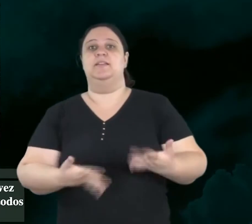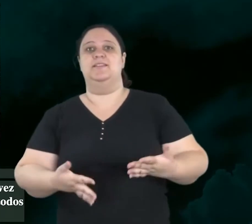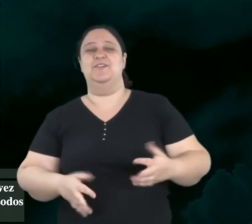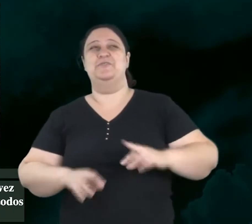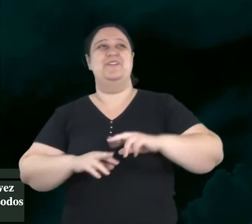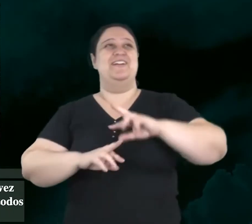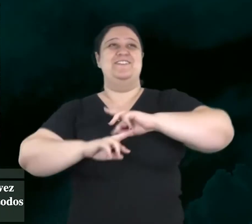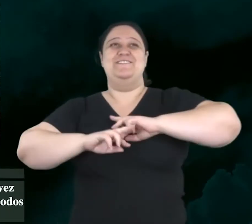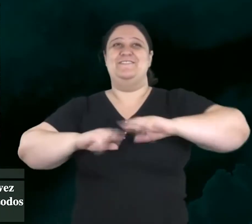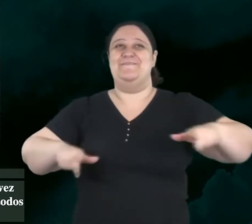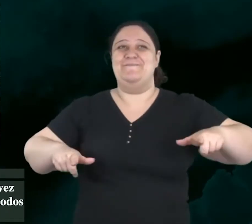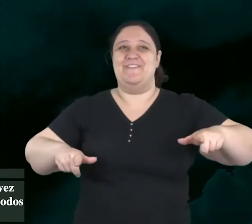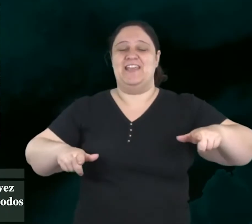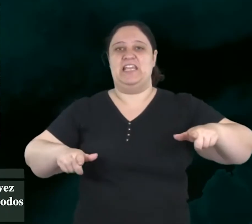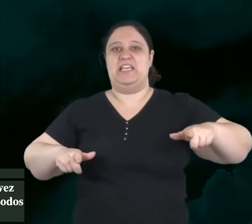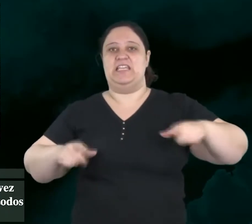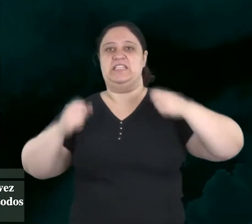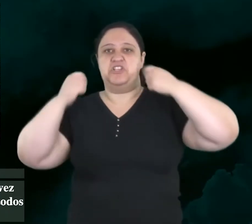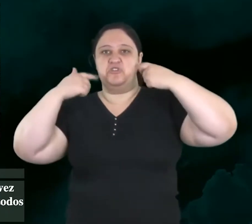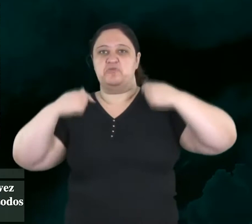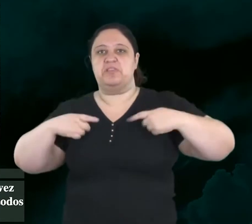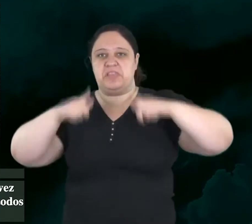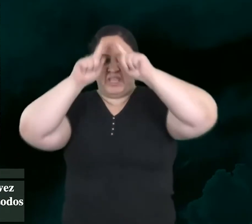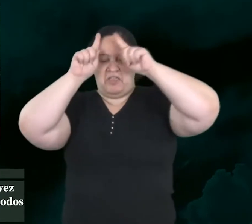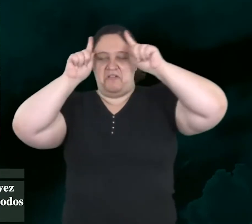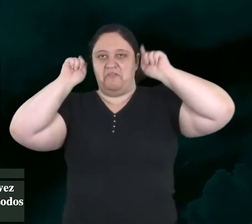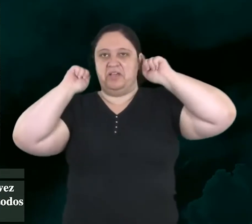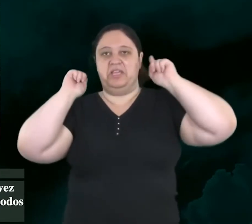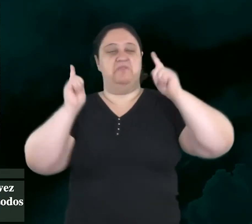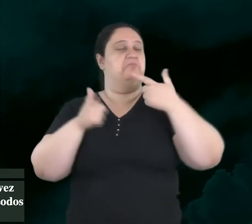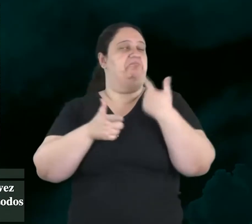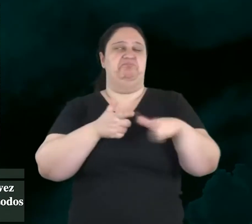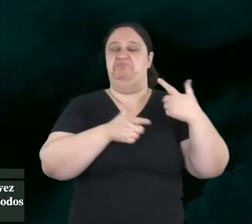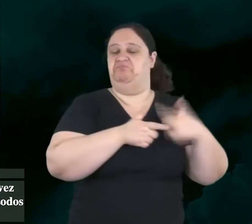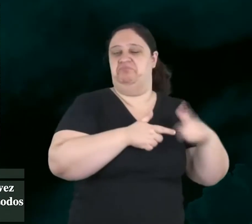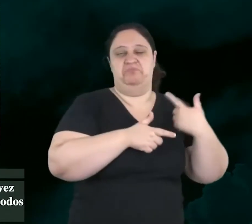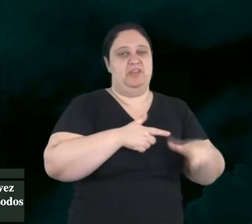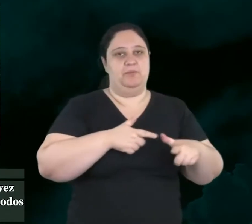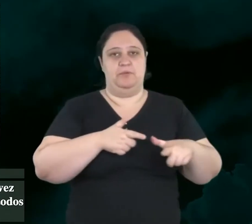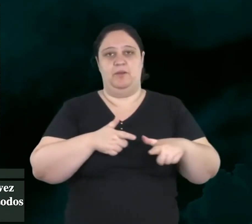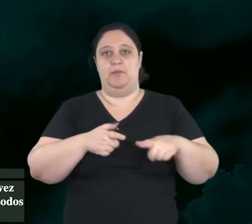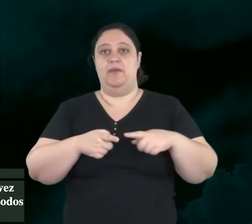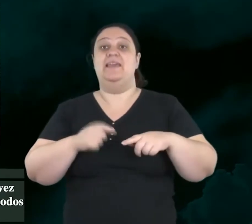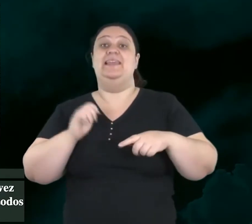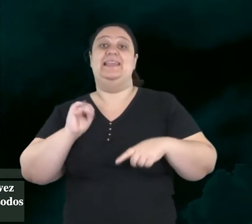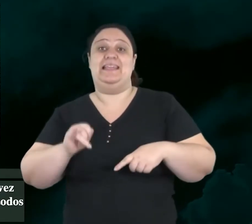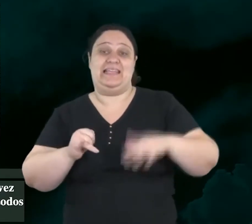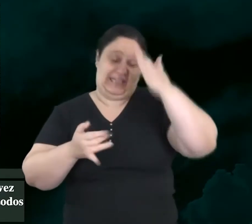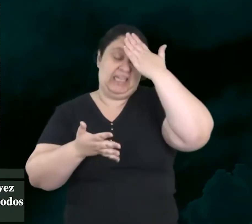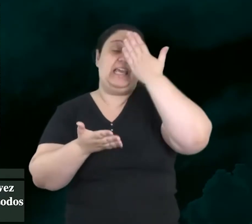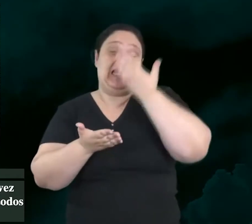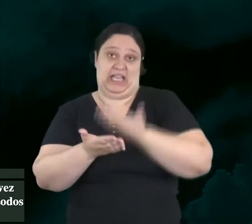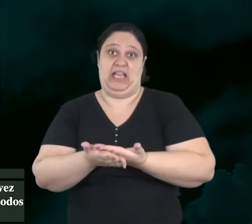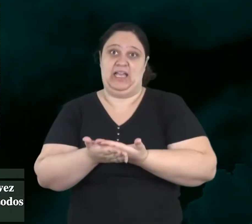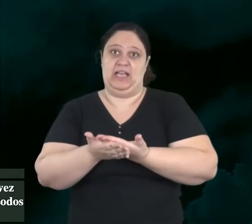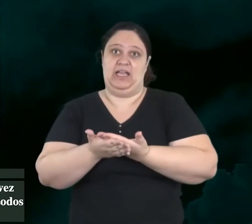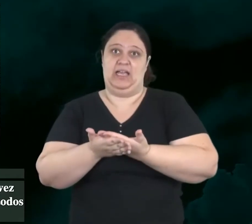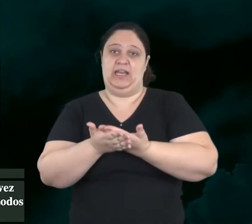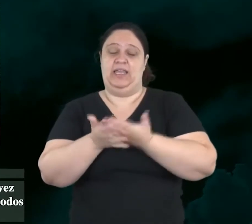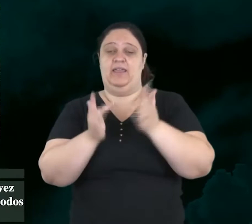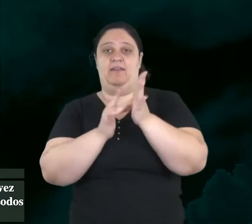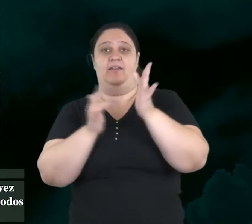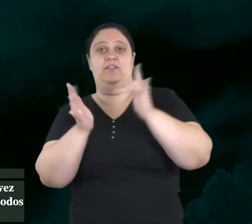entre judeu e grego. Quer dizer, não importa agora se você é um judeu, se você é um gentil, se é grego, se é brasileiro, se é americano, se